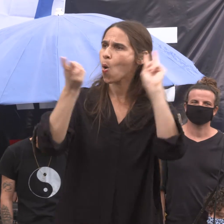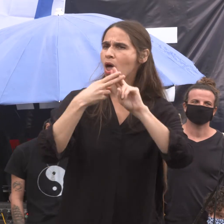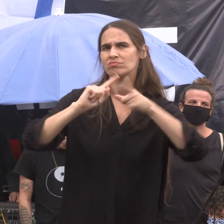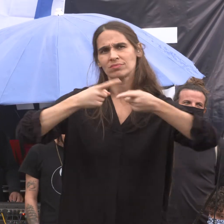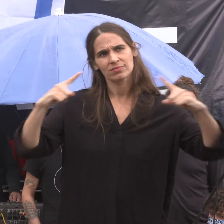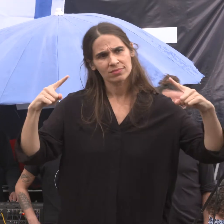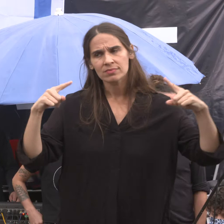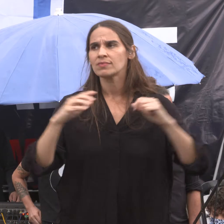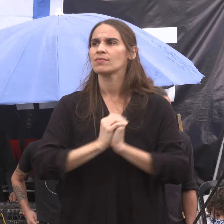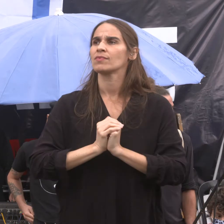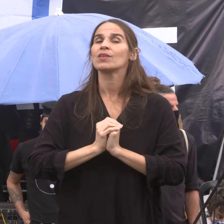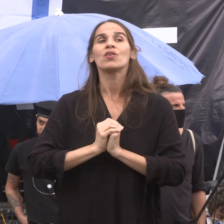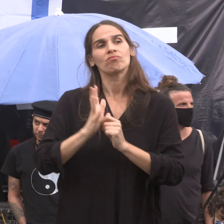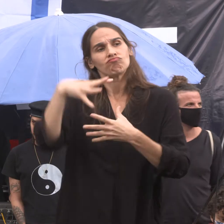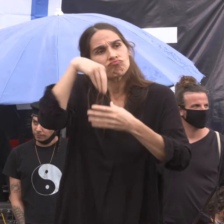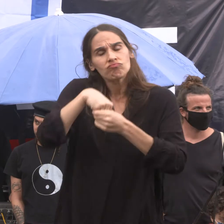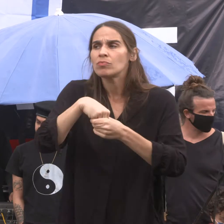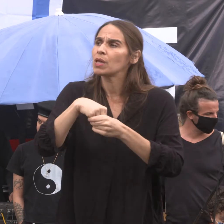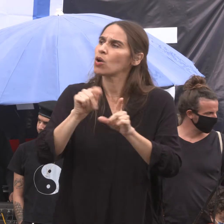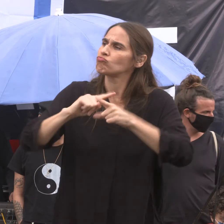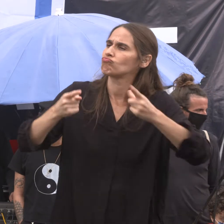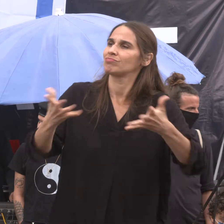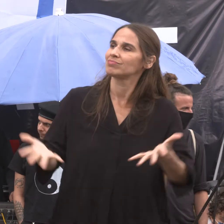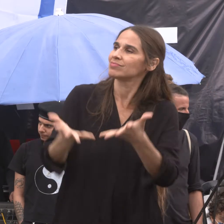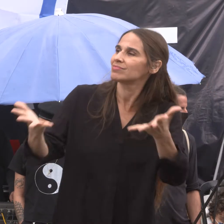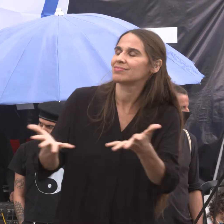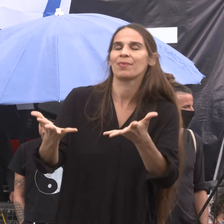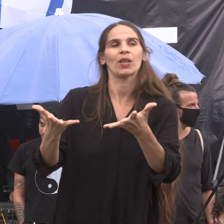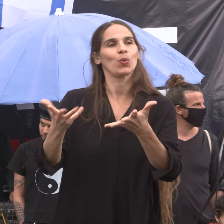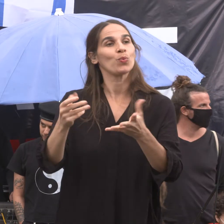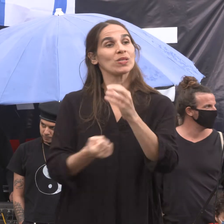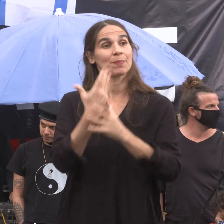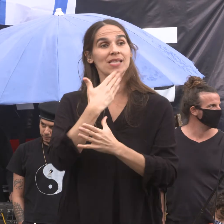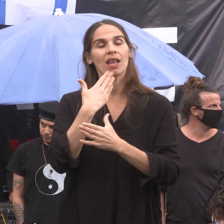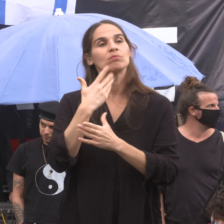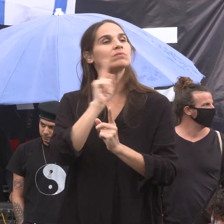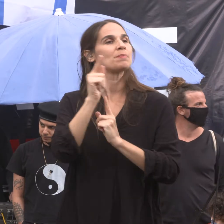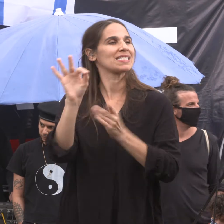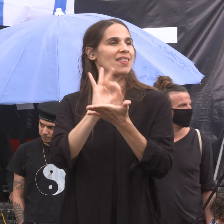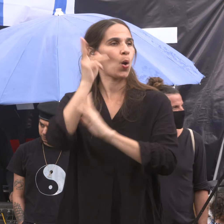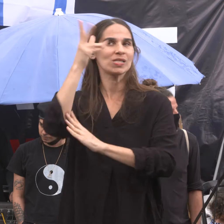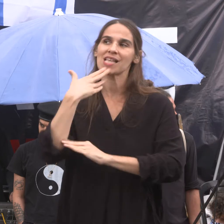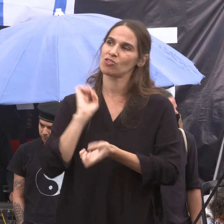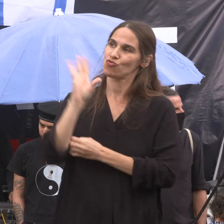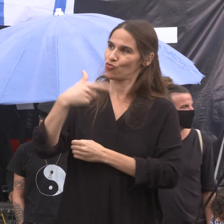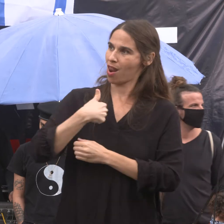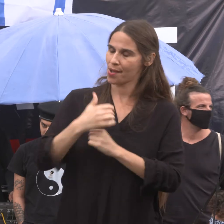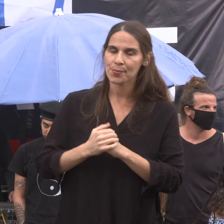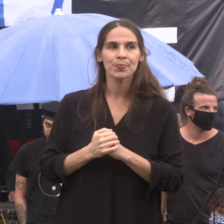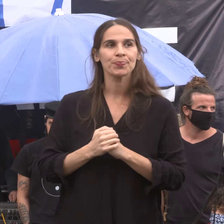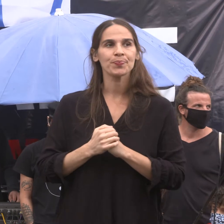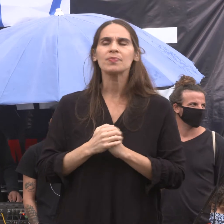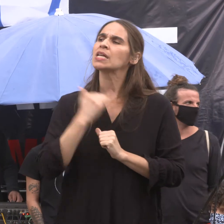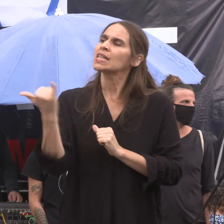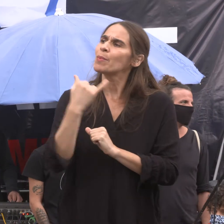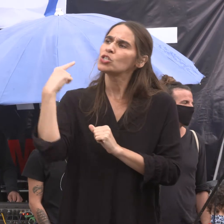במסגרות פרטיות, וכחלק מפלטפורמות לקידום יוצרים ישראלים בשליחות משרד החוץ הישראלי.